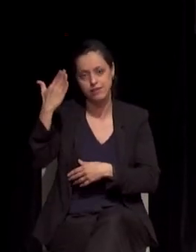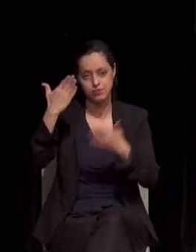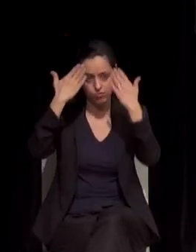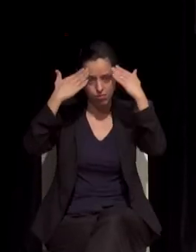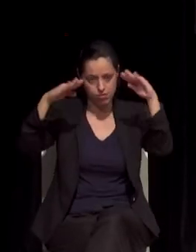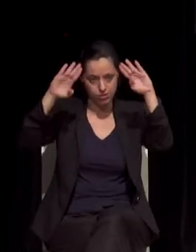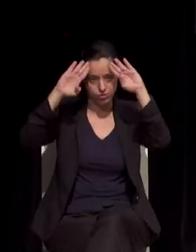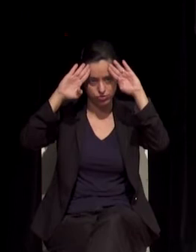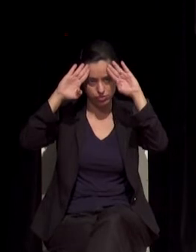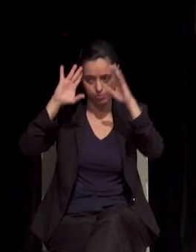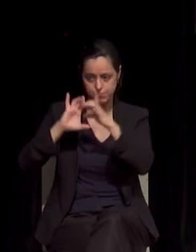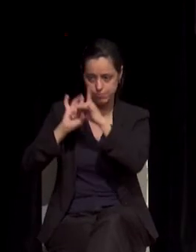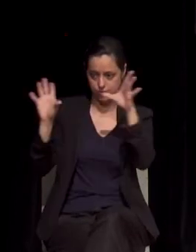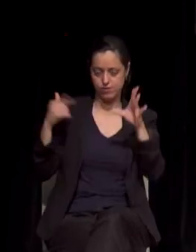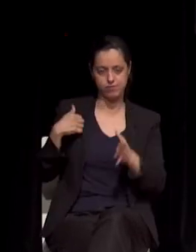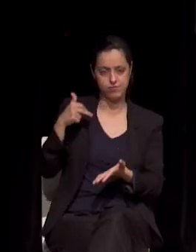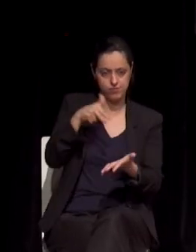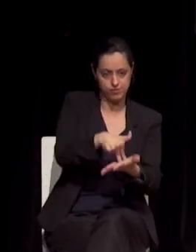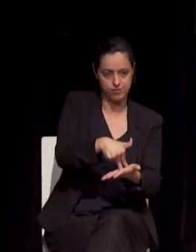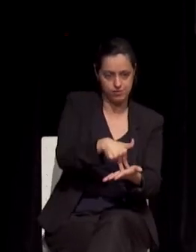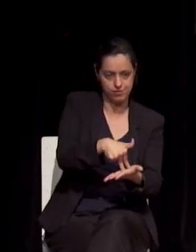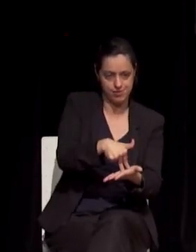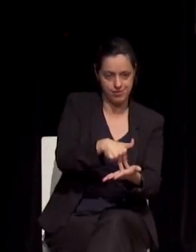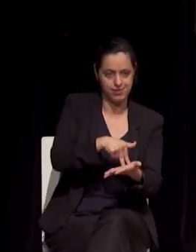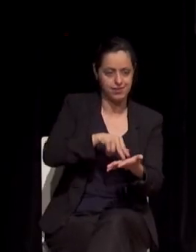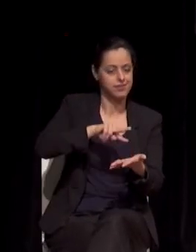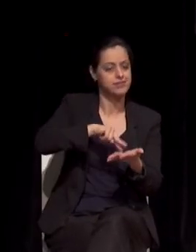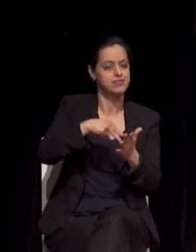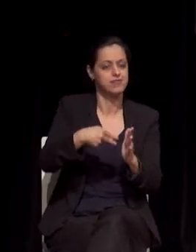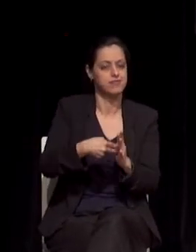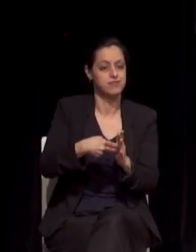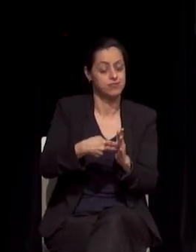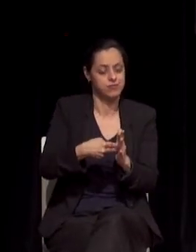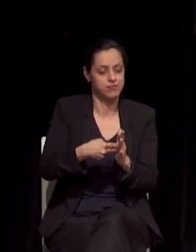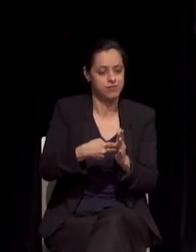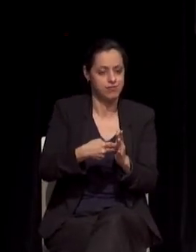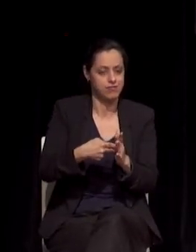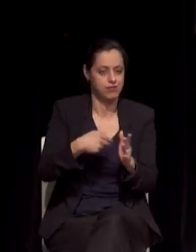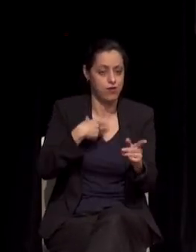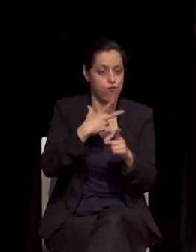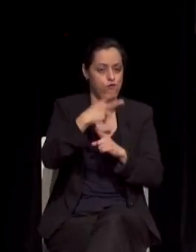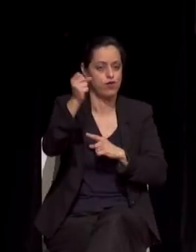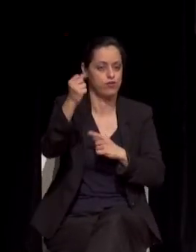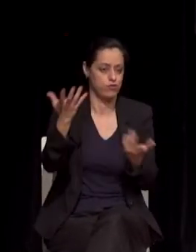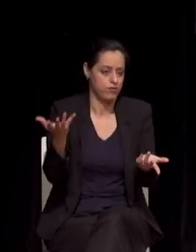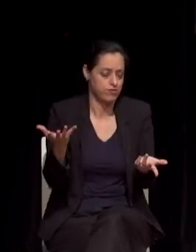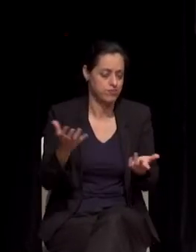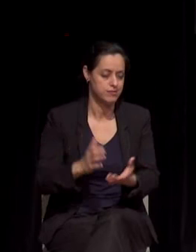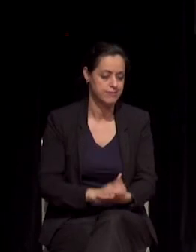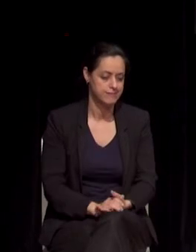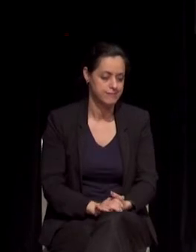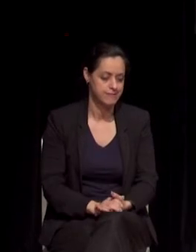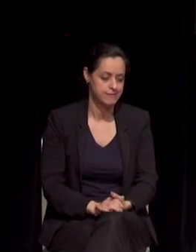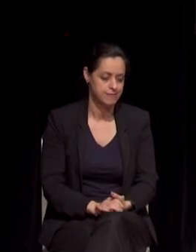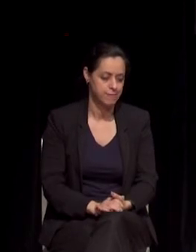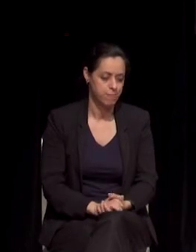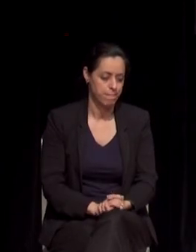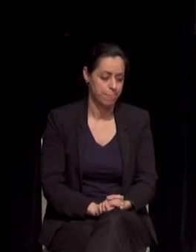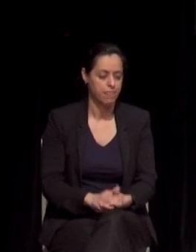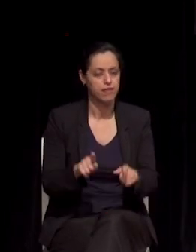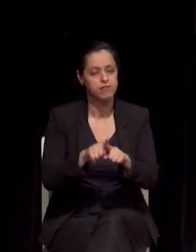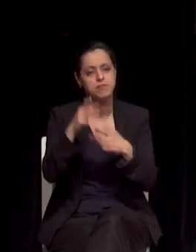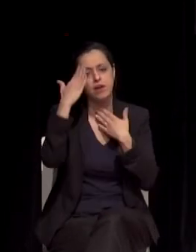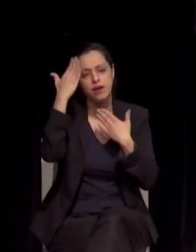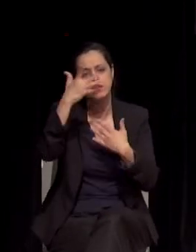essa vitória, que é uma vitória para mim. E agradeço às pessoas pelas perguntas,